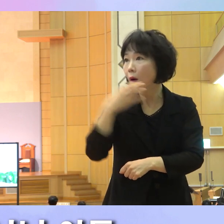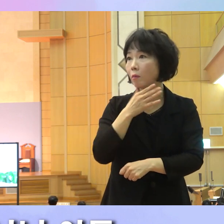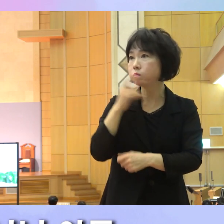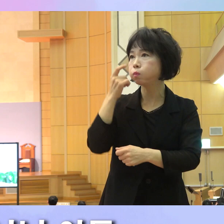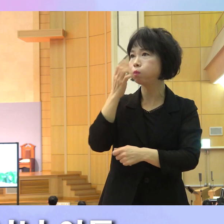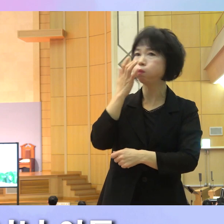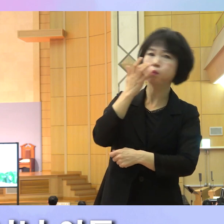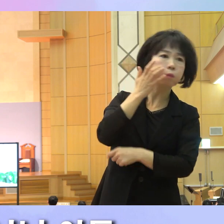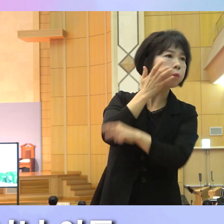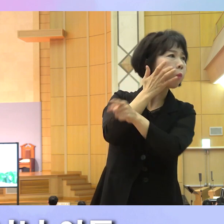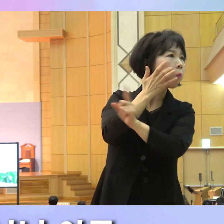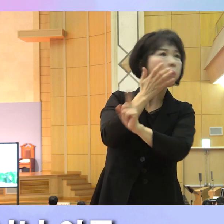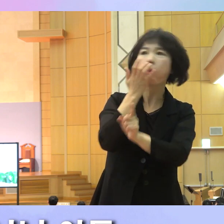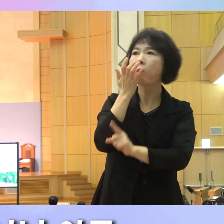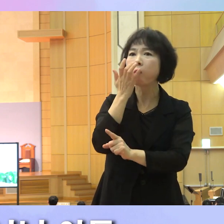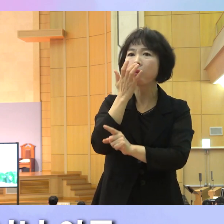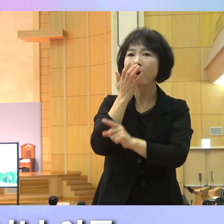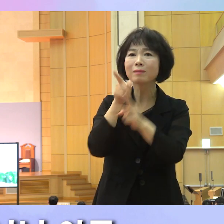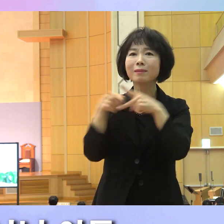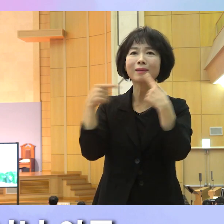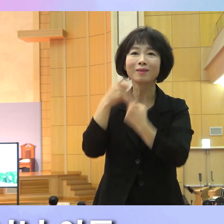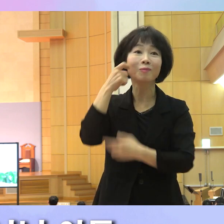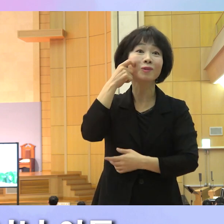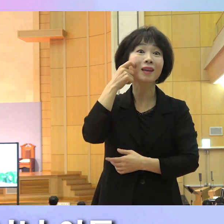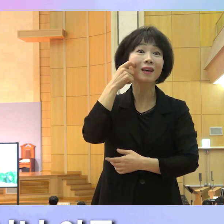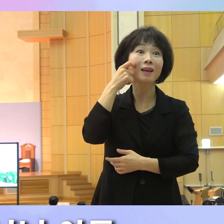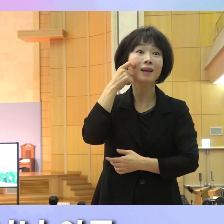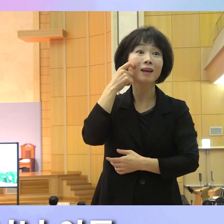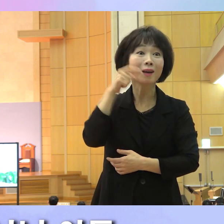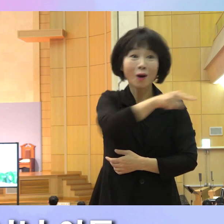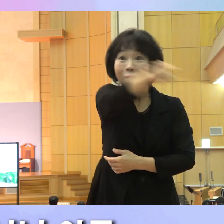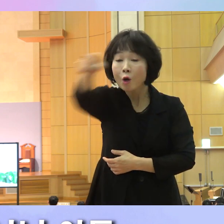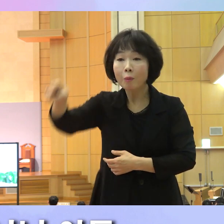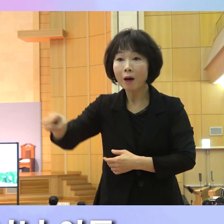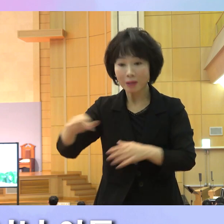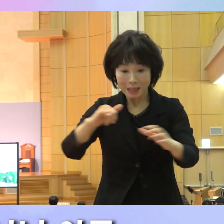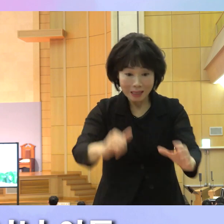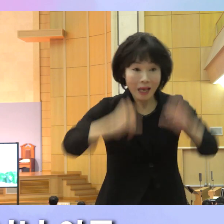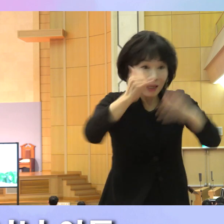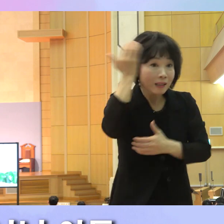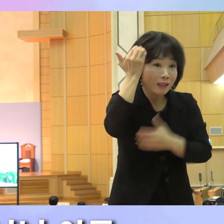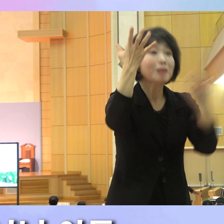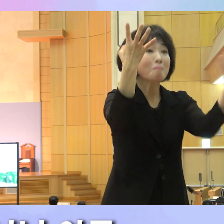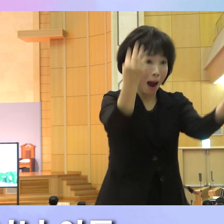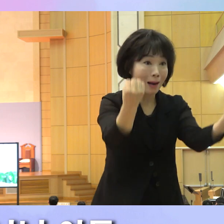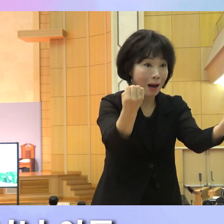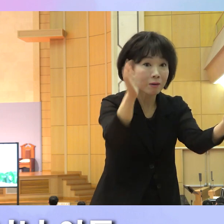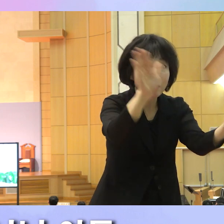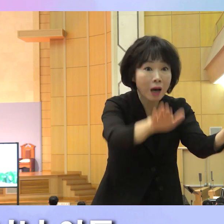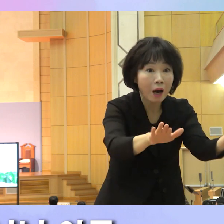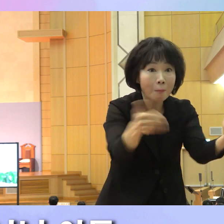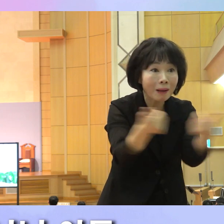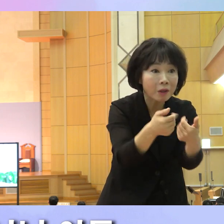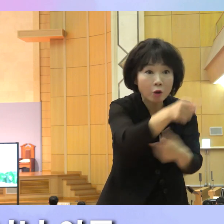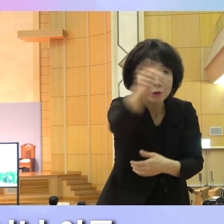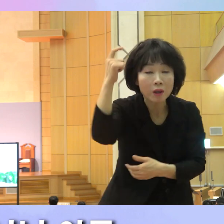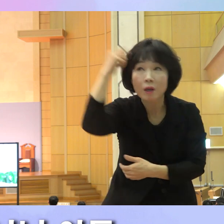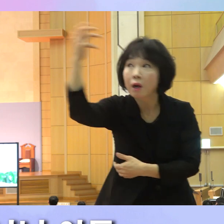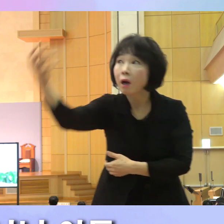인간적이고 이 세상적인 지식은 많은데 영적인 지식이 없기 때문에 영적인 말을 못 알아듣는